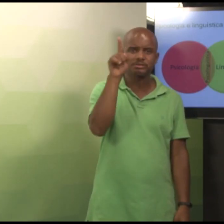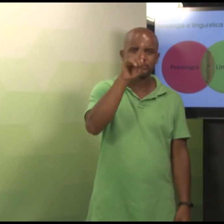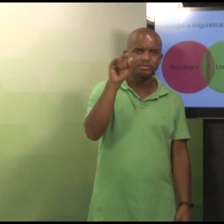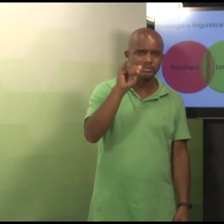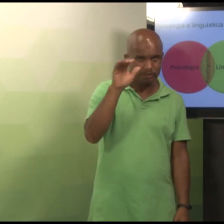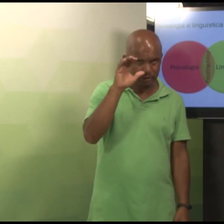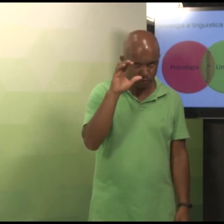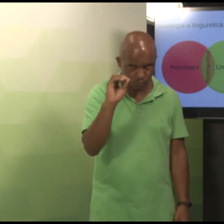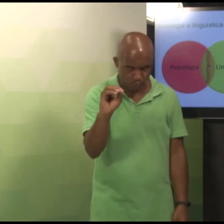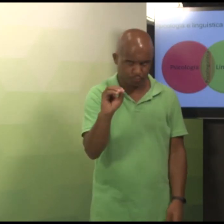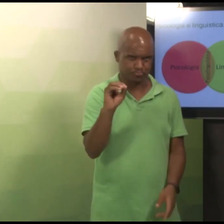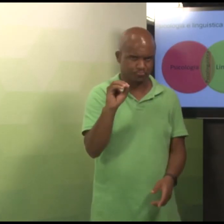e Pizio.